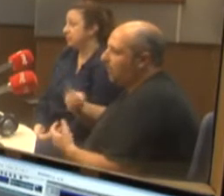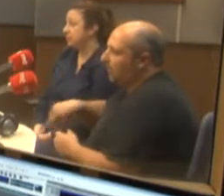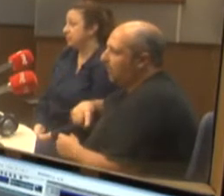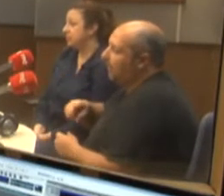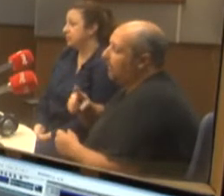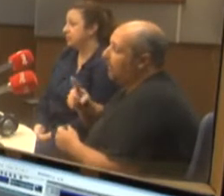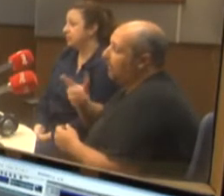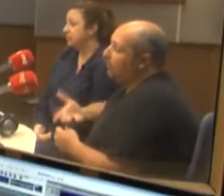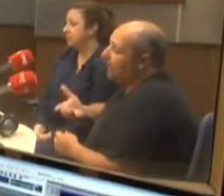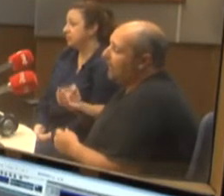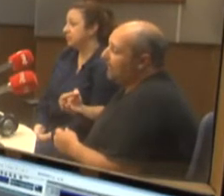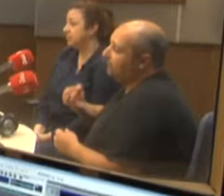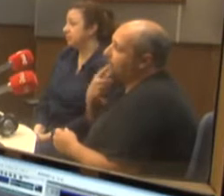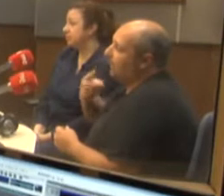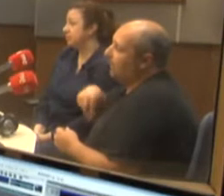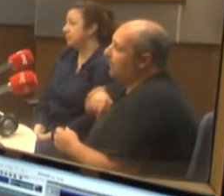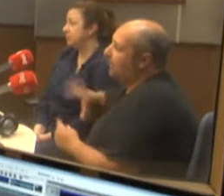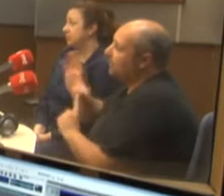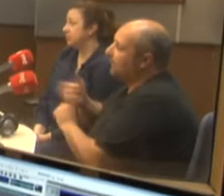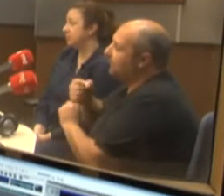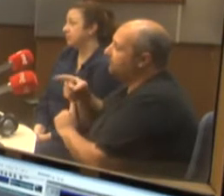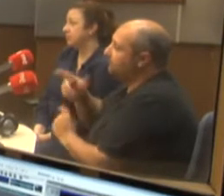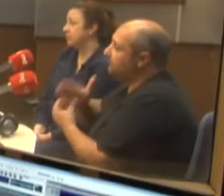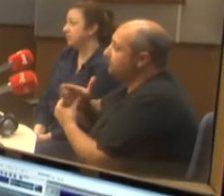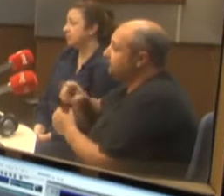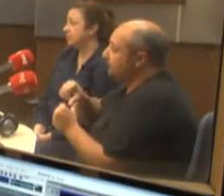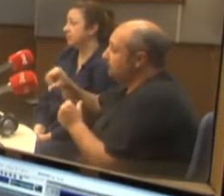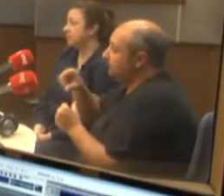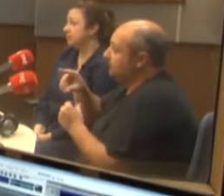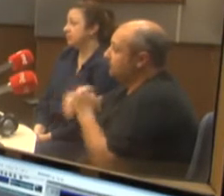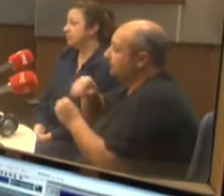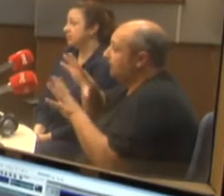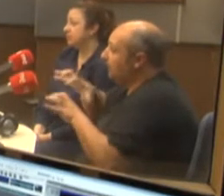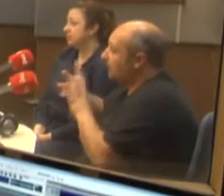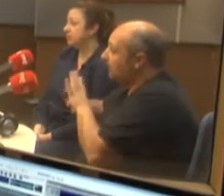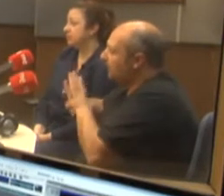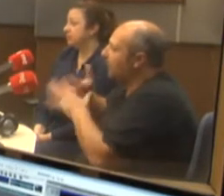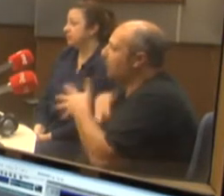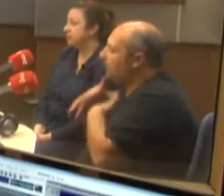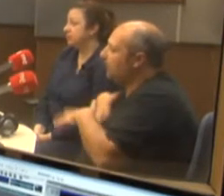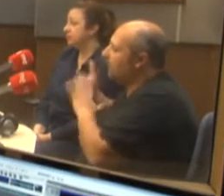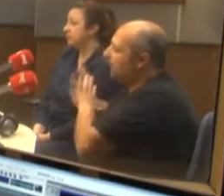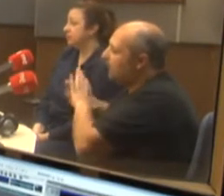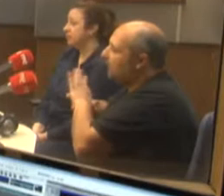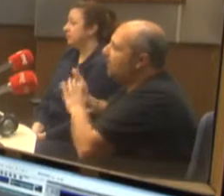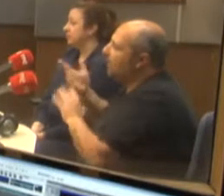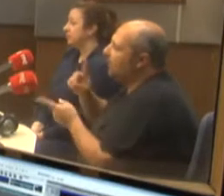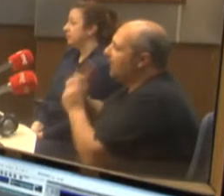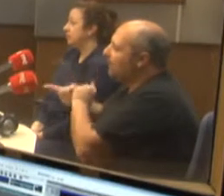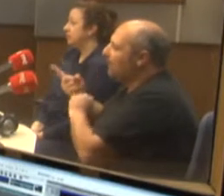lo fundamental, nosotros queremos conseguir con este curso, además del aprendizaje, del conocer el lenguaje de signos, también el cambio de actitud, ¿no?, de